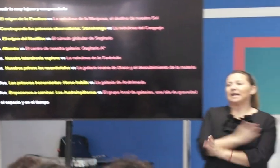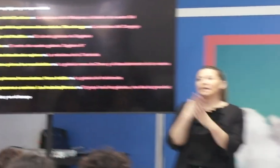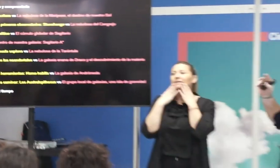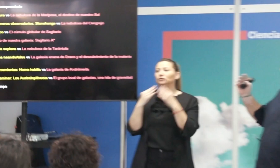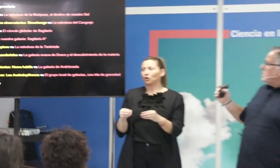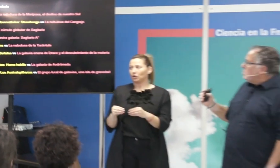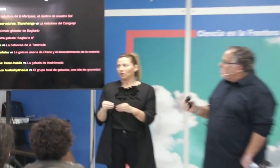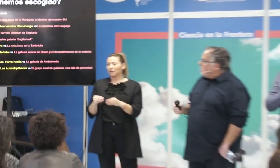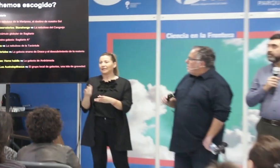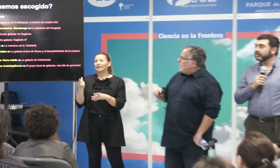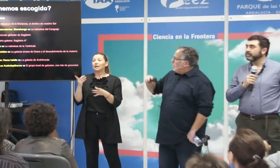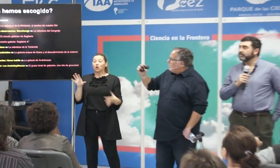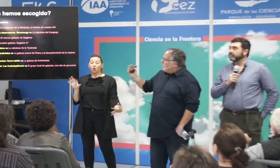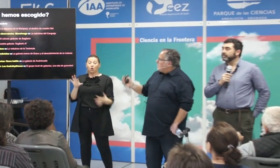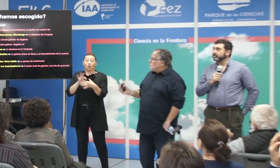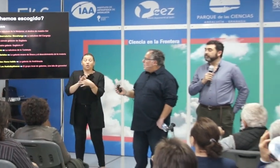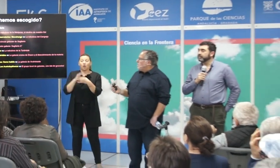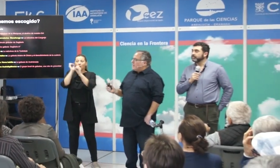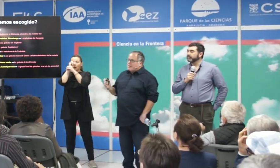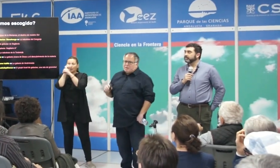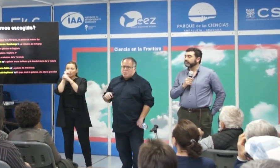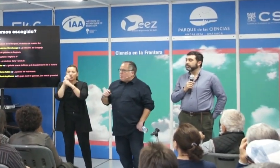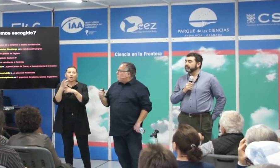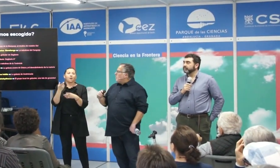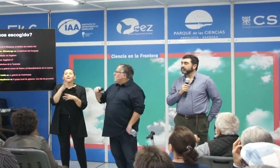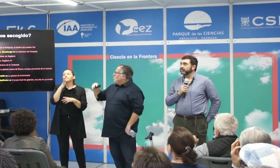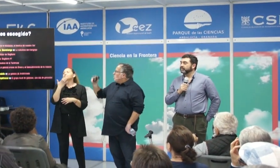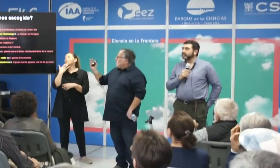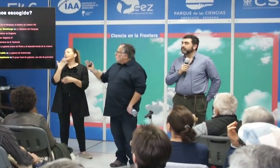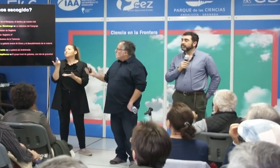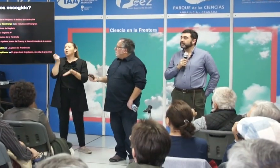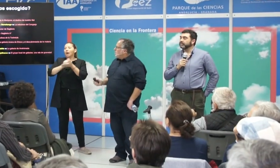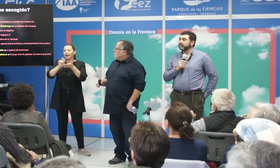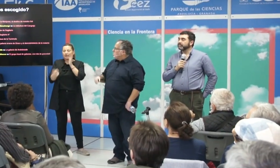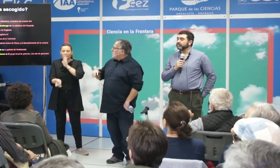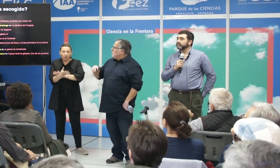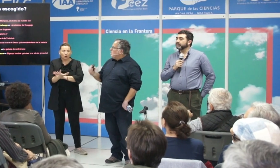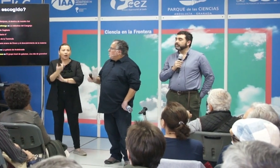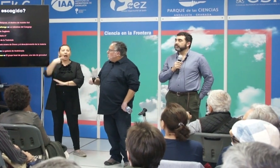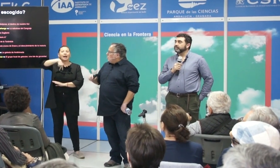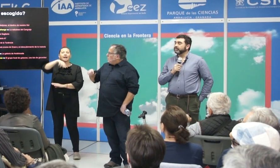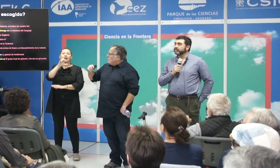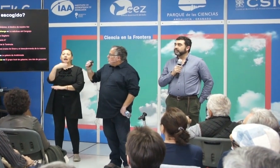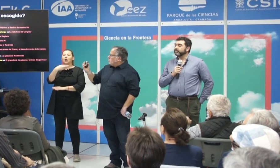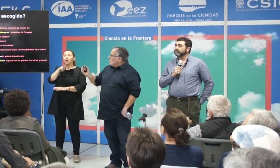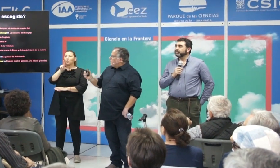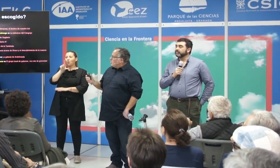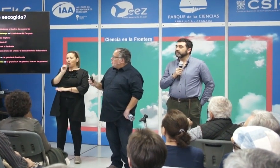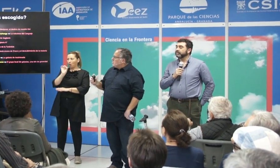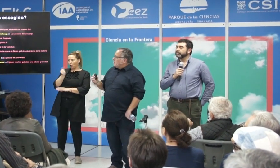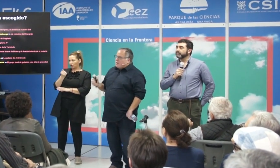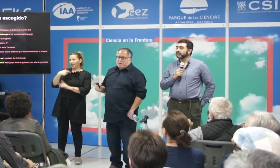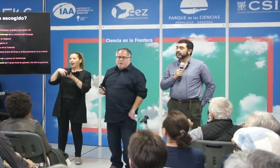el evento astrofísico. Es decir, la origen de la escritura en el tiempo coincide con la nebulosa de la mariposa, los primeros